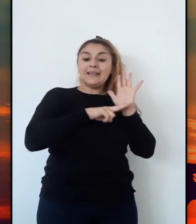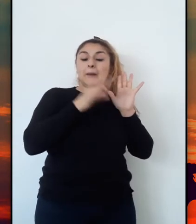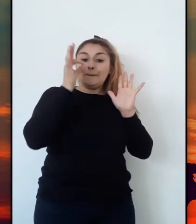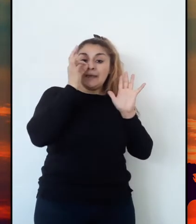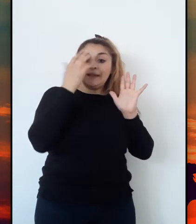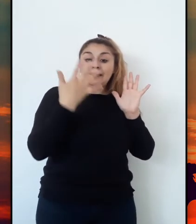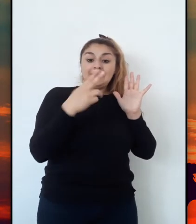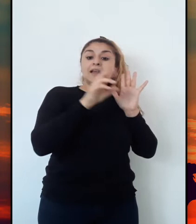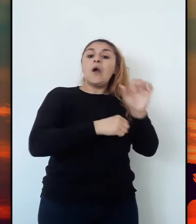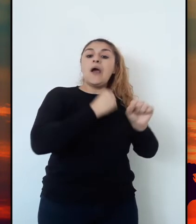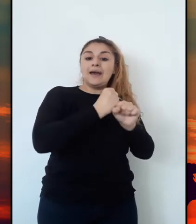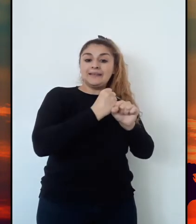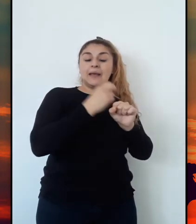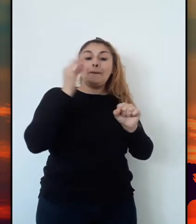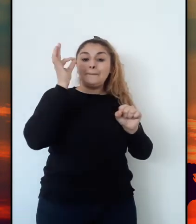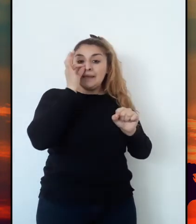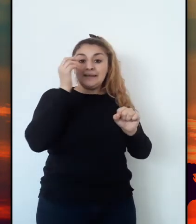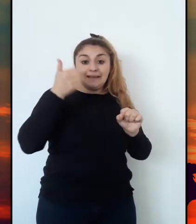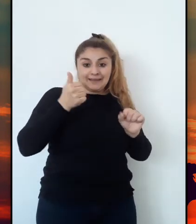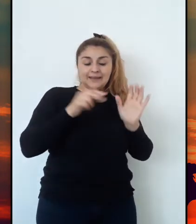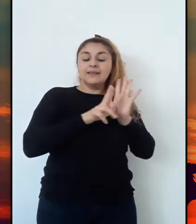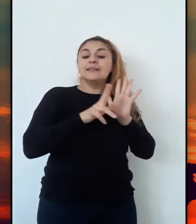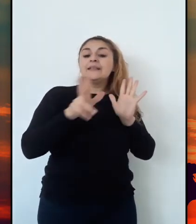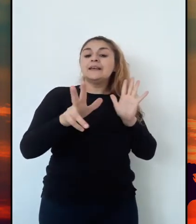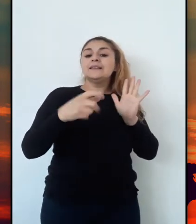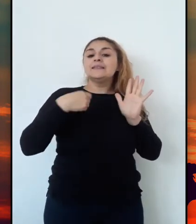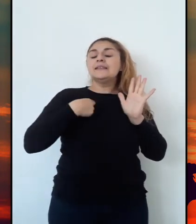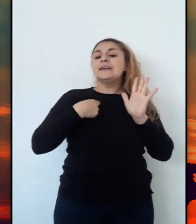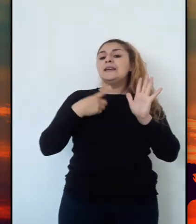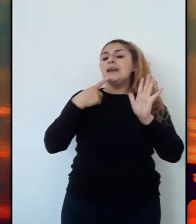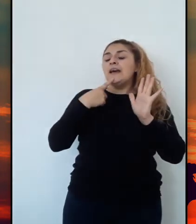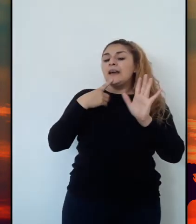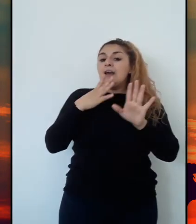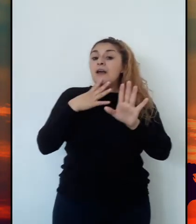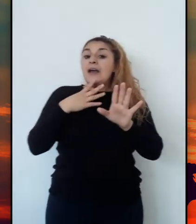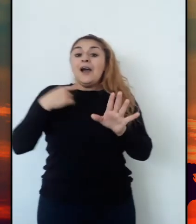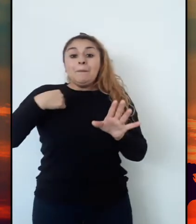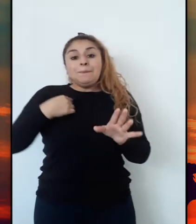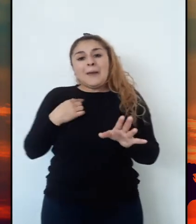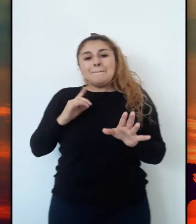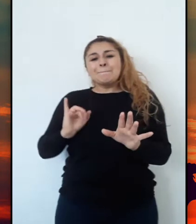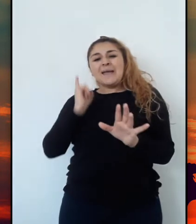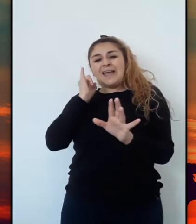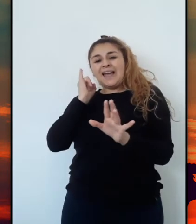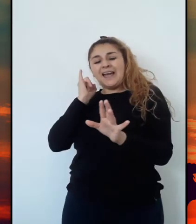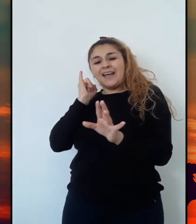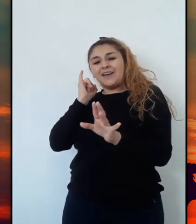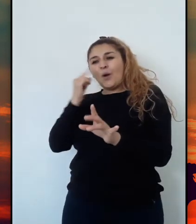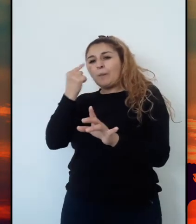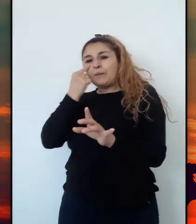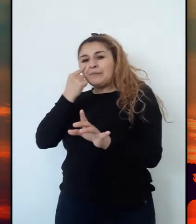Escogiendo antes ser maltratado con el pueblo de Dios que gozar de los